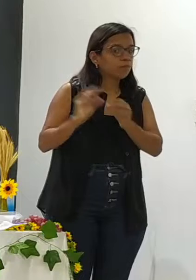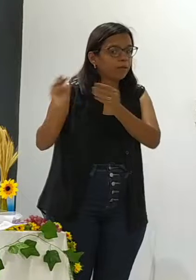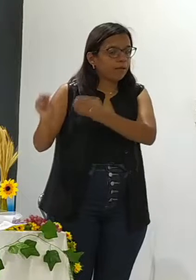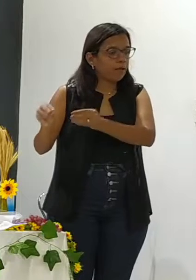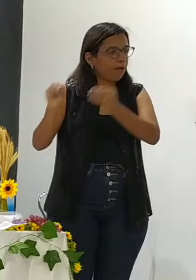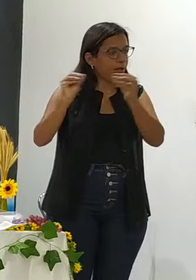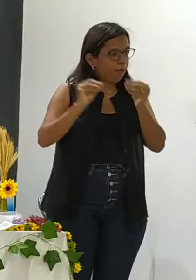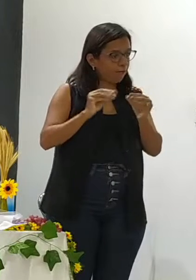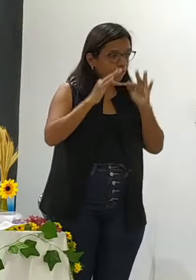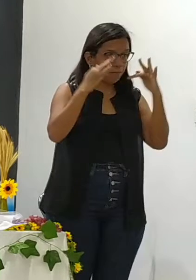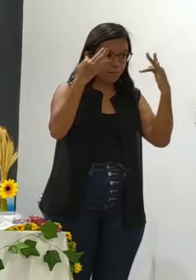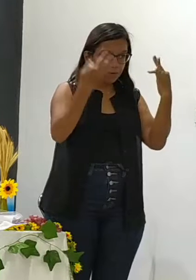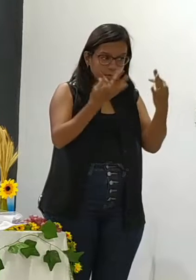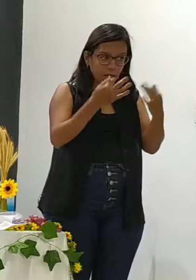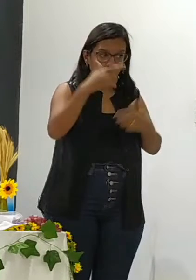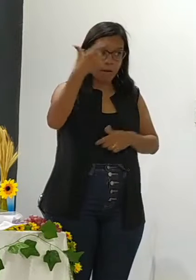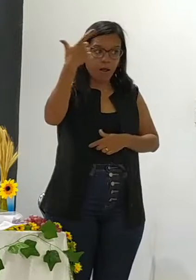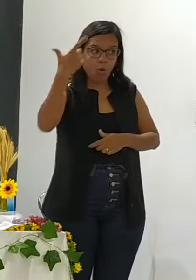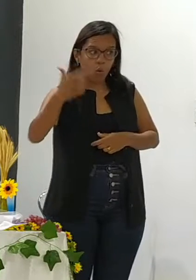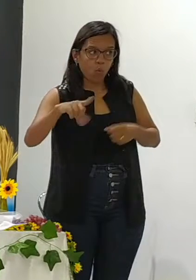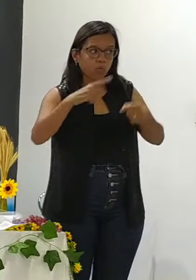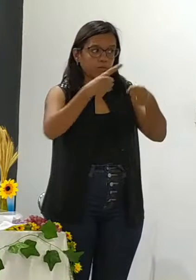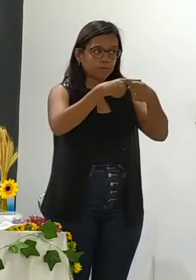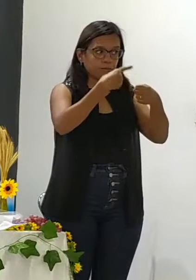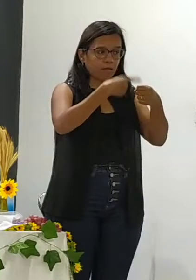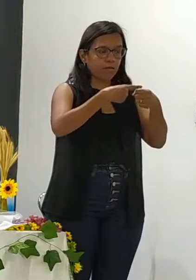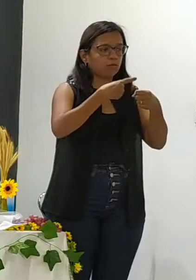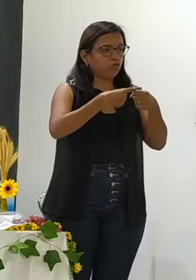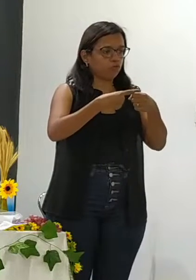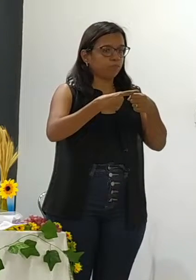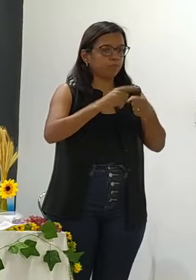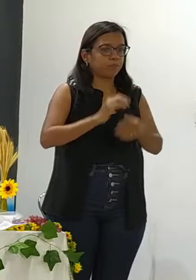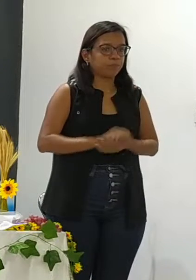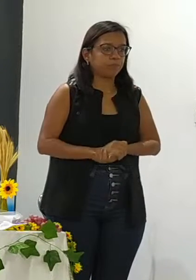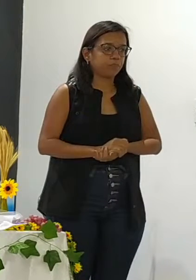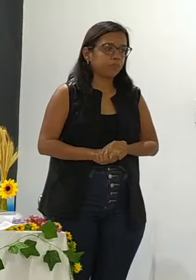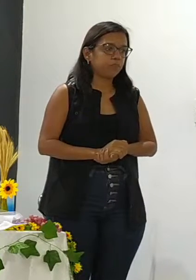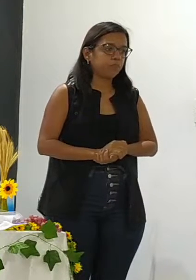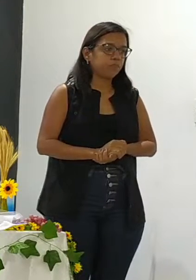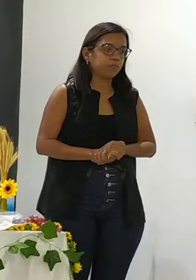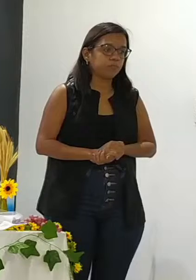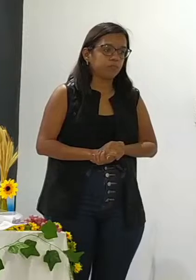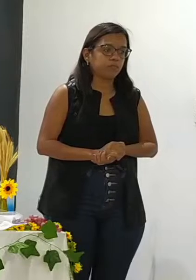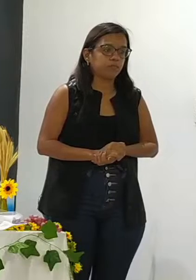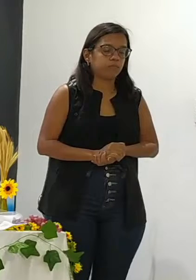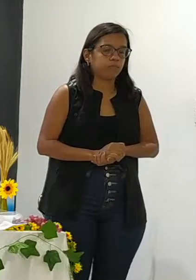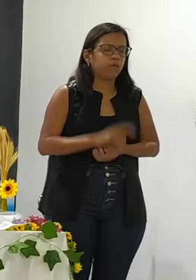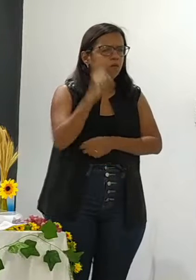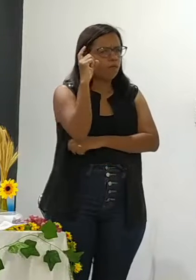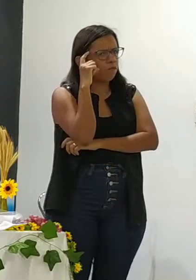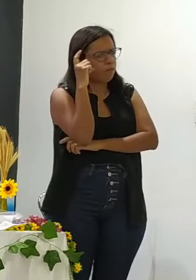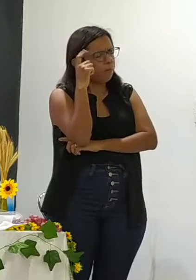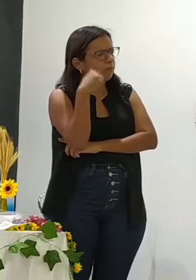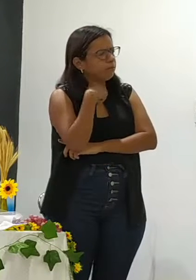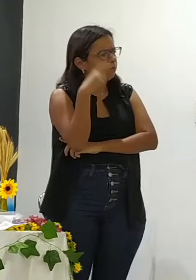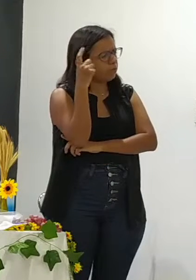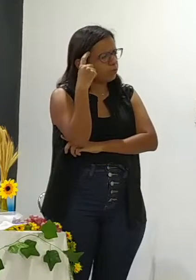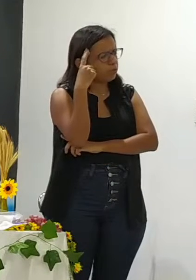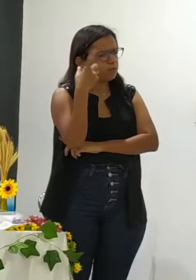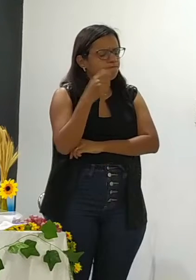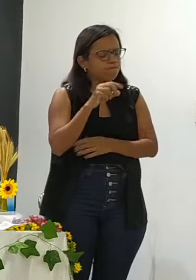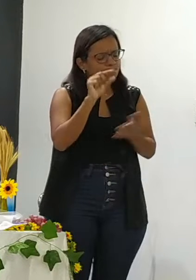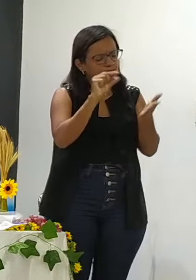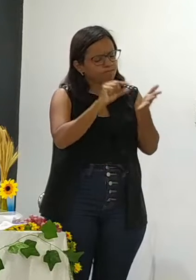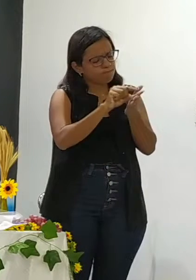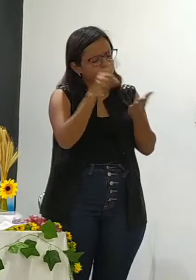família para outra cidade. Aí aqui, irmão, eu fiquei pensando